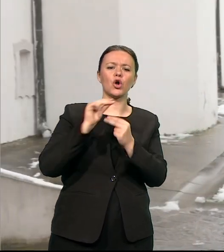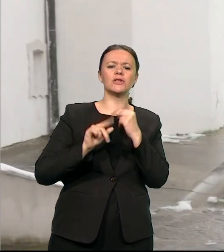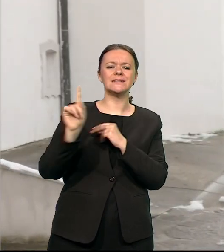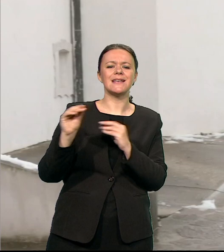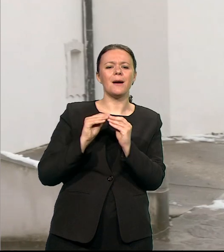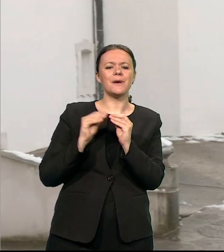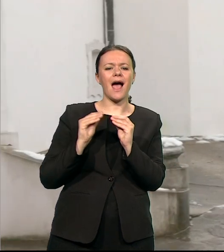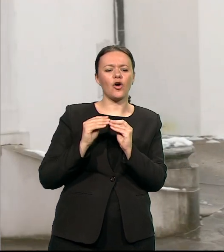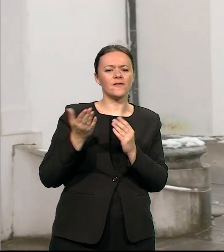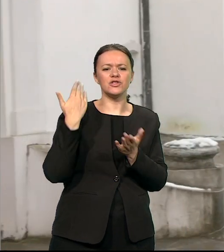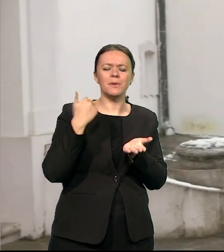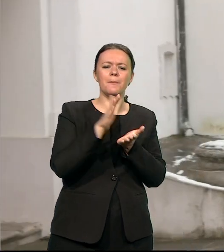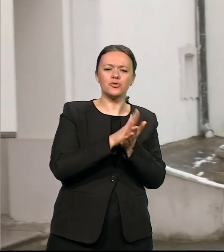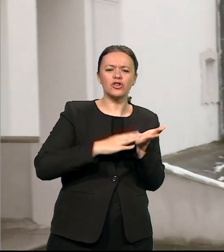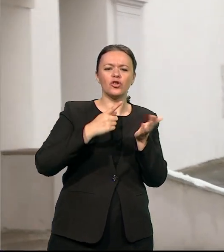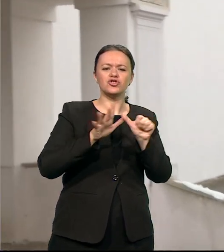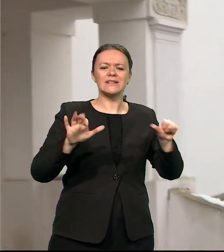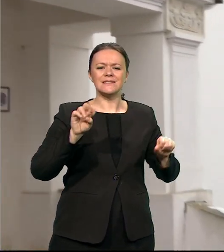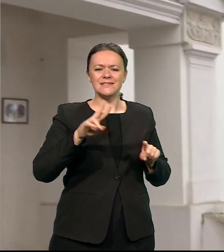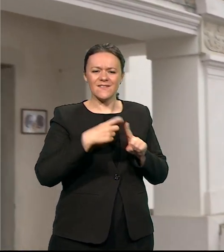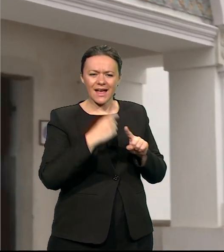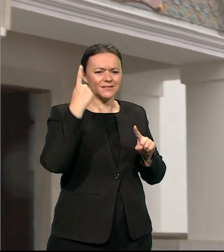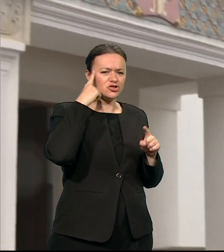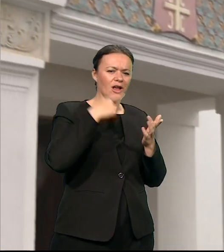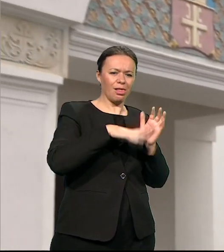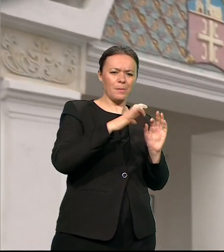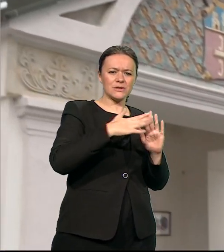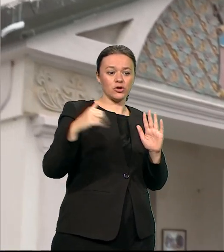Branković početkom 16. veka.